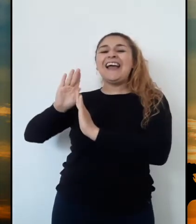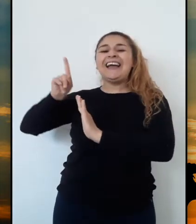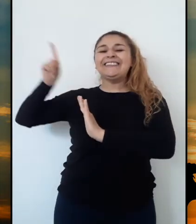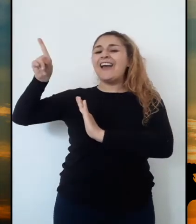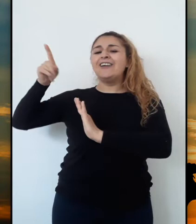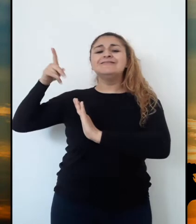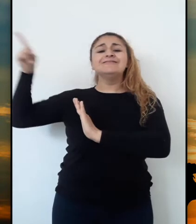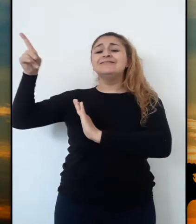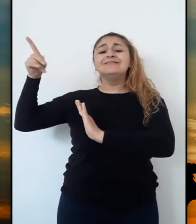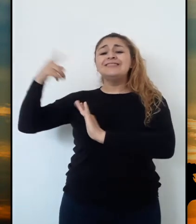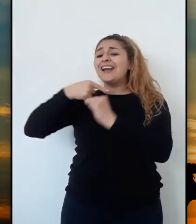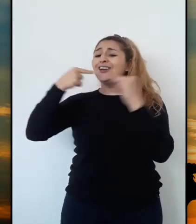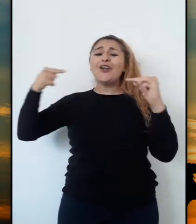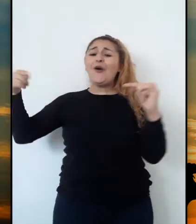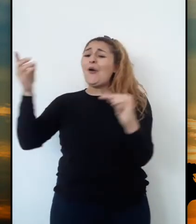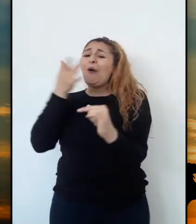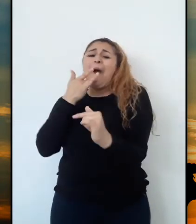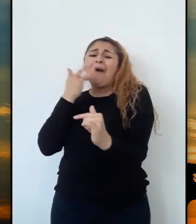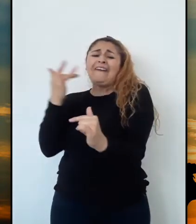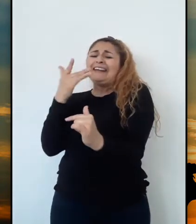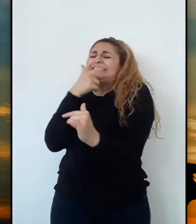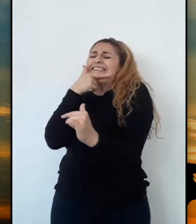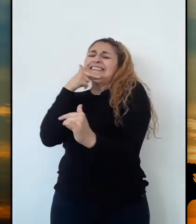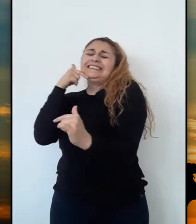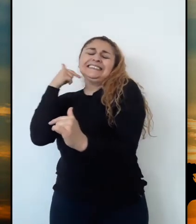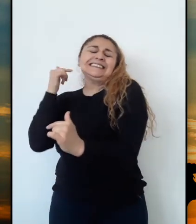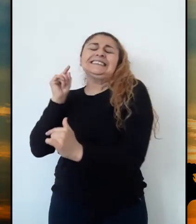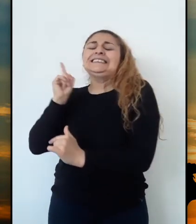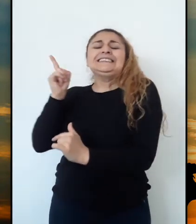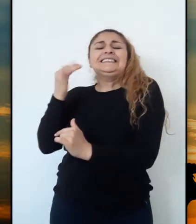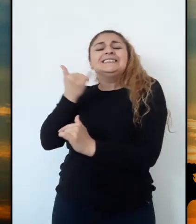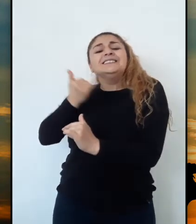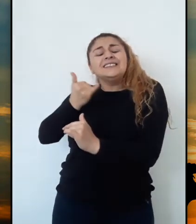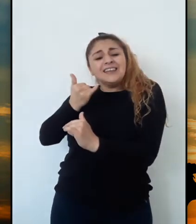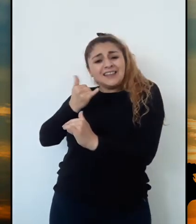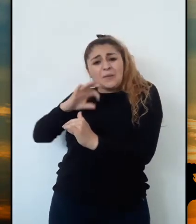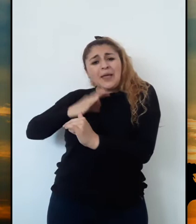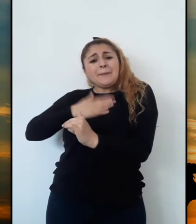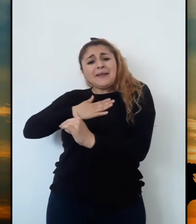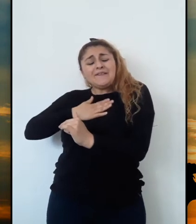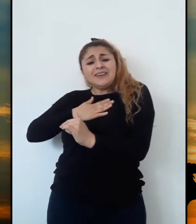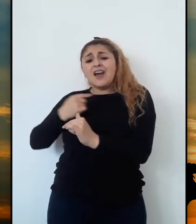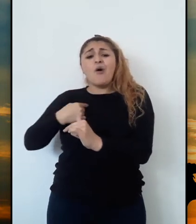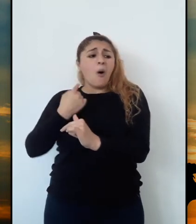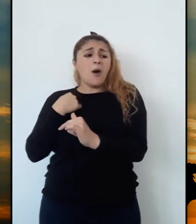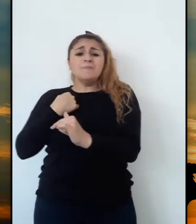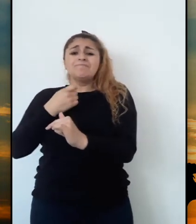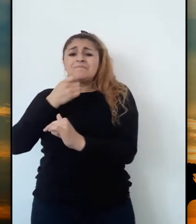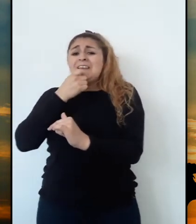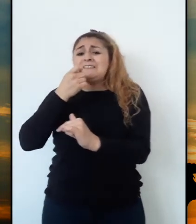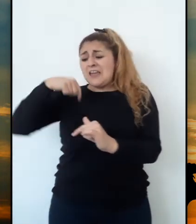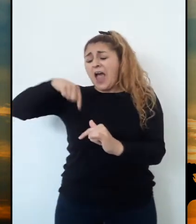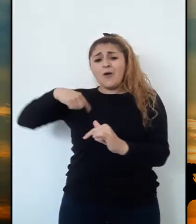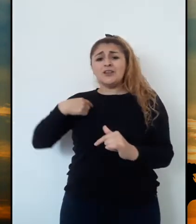decisión de Moisés. Il aimait mieux être maltraité avec le peuple de Dieu. Él prefería